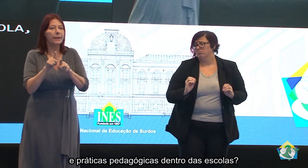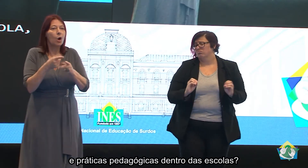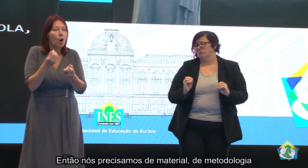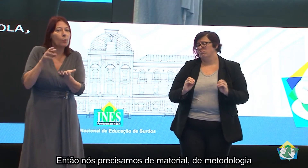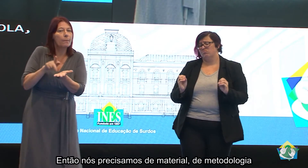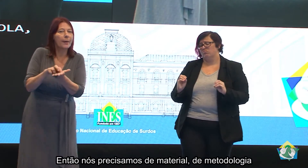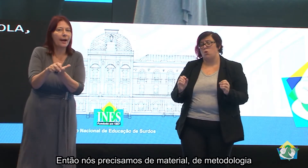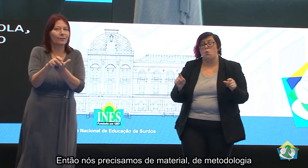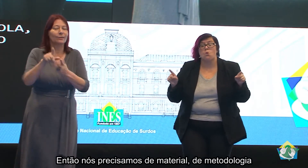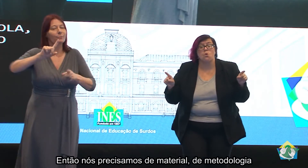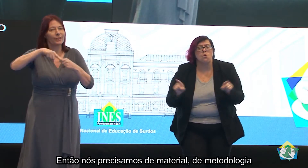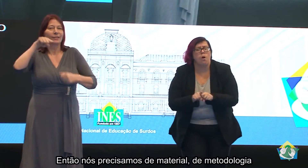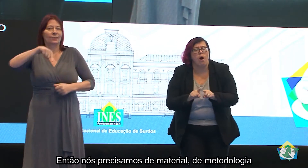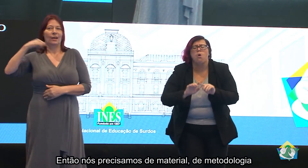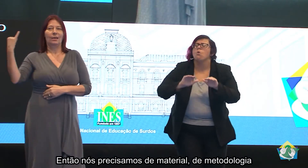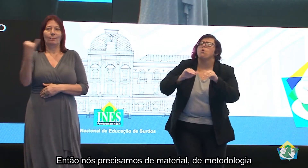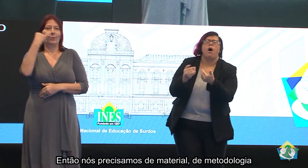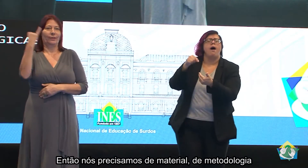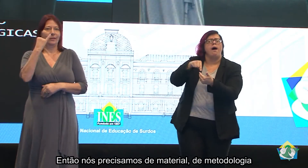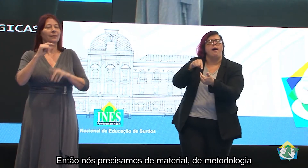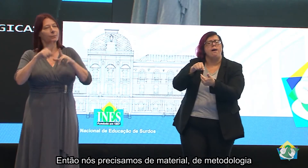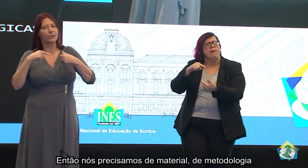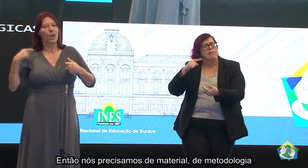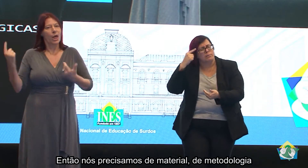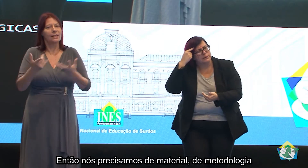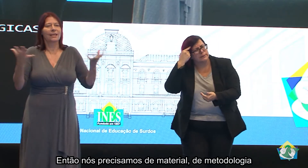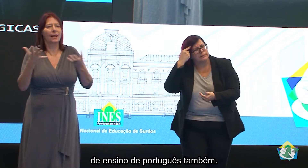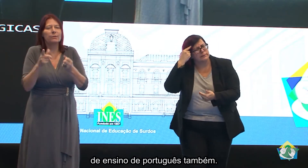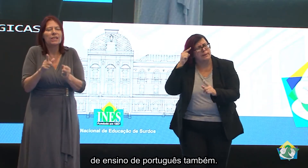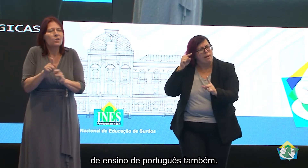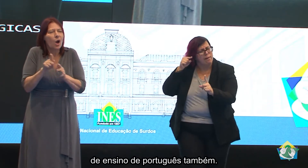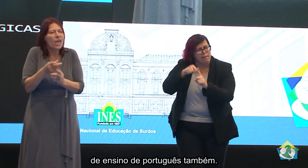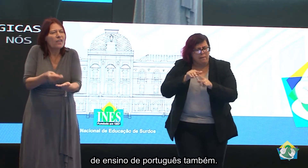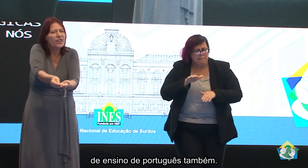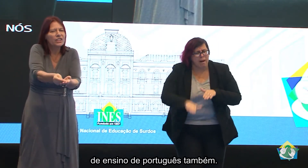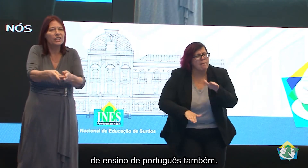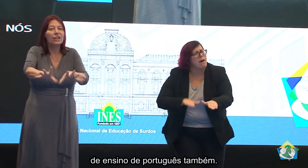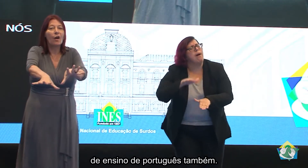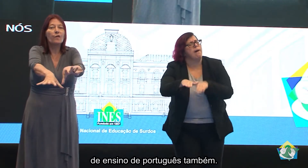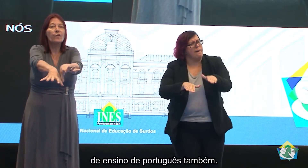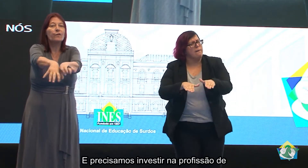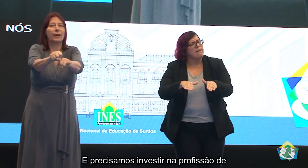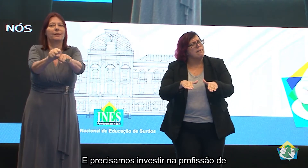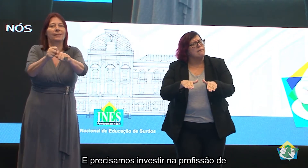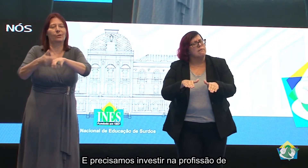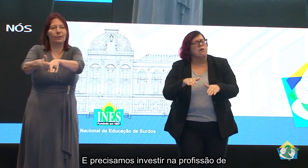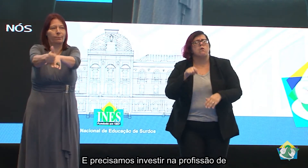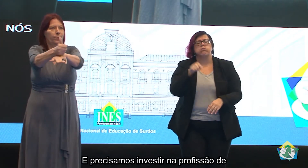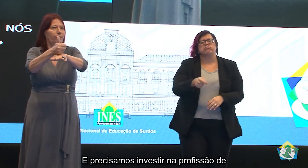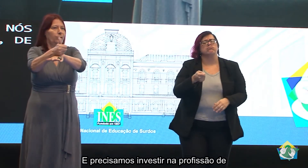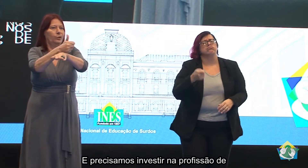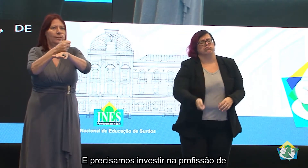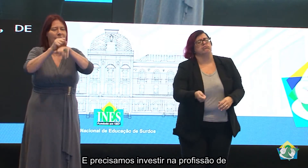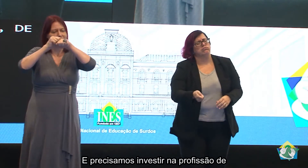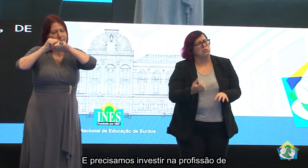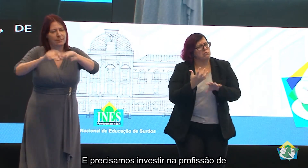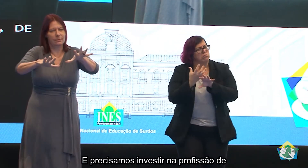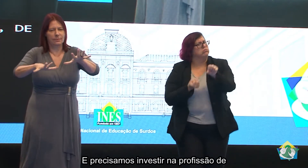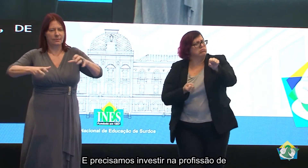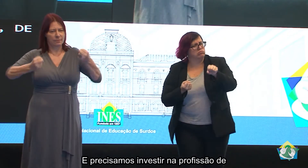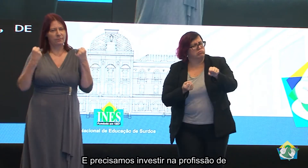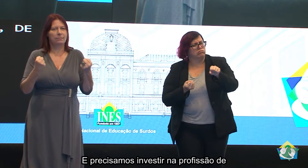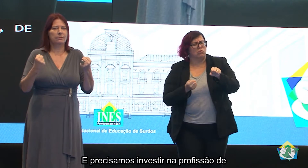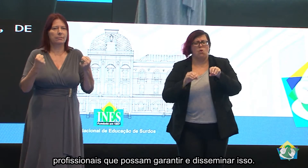dentro das escolas. Então nós precisamos de um material, de uma metodologia de ensino de português também. E precisamos investir